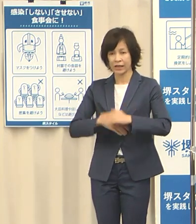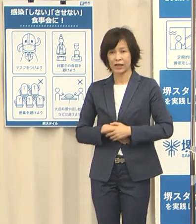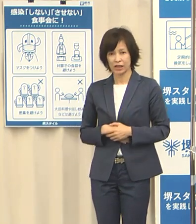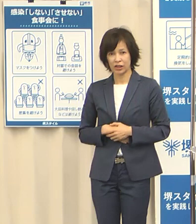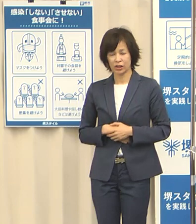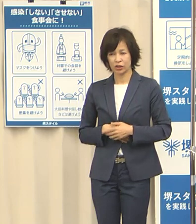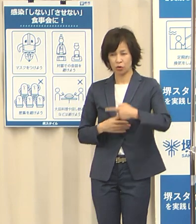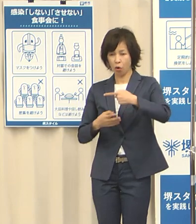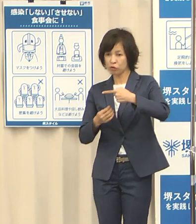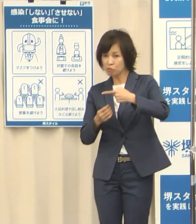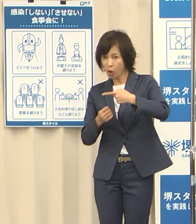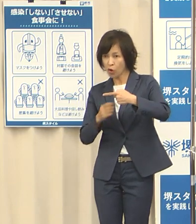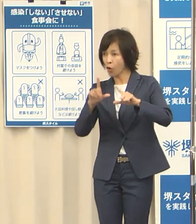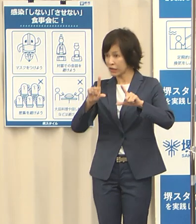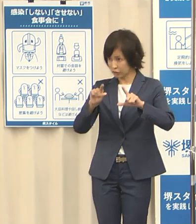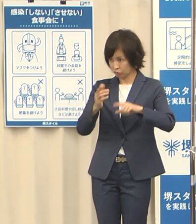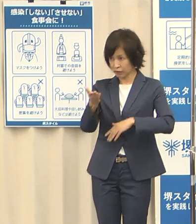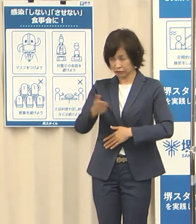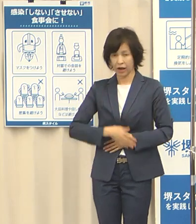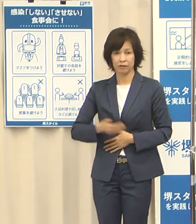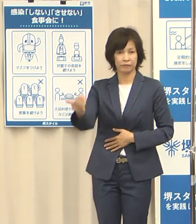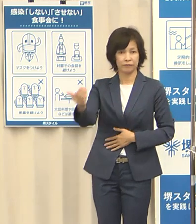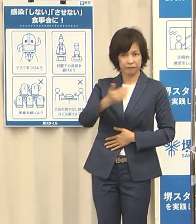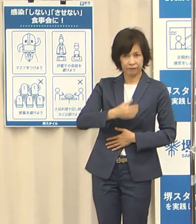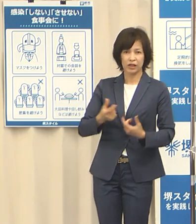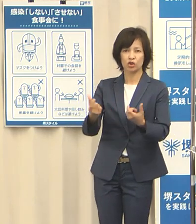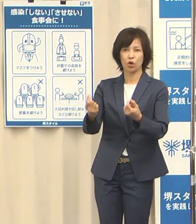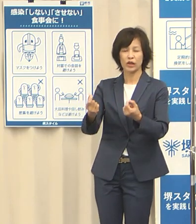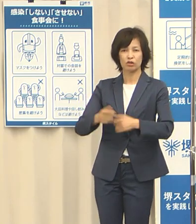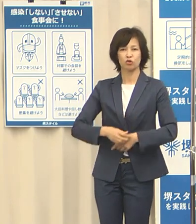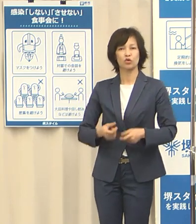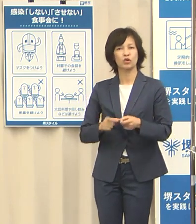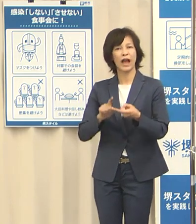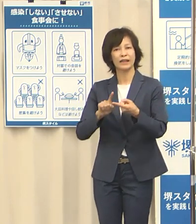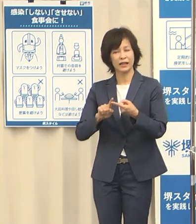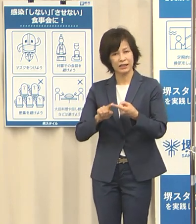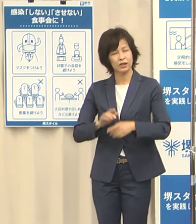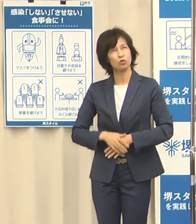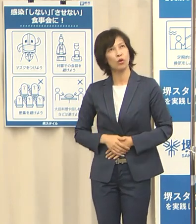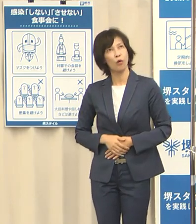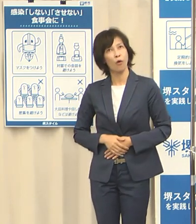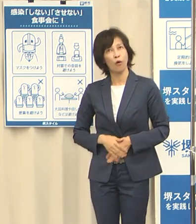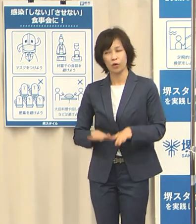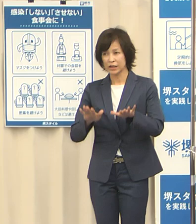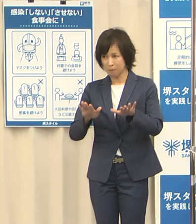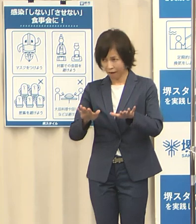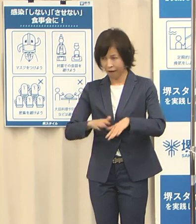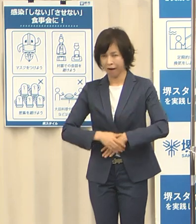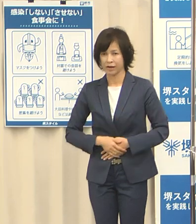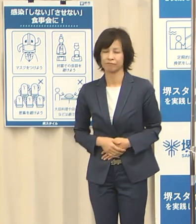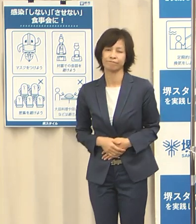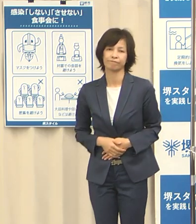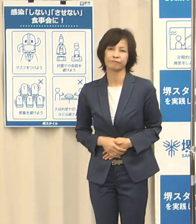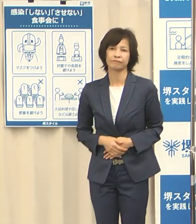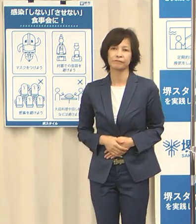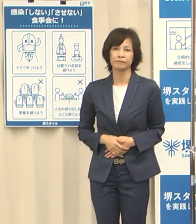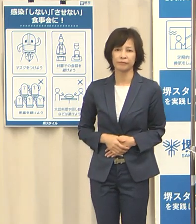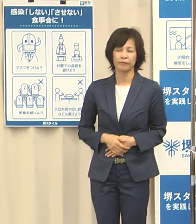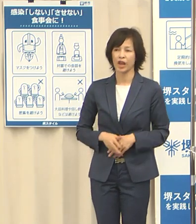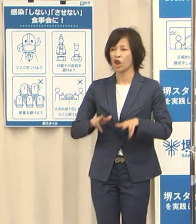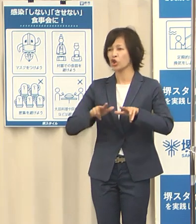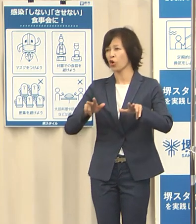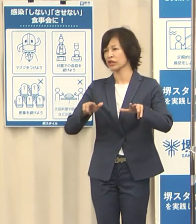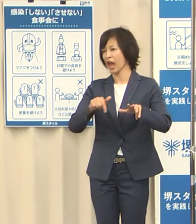上での比率ですか。 はい、そうです。具体的に言うと、今行政部門で